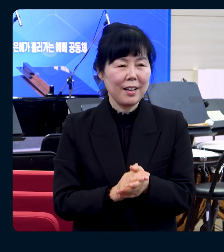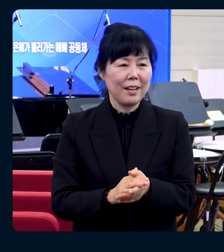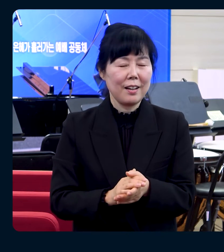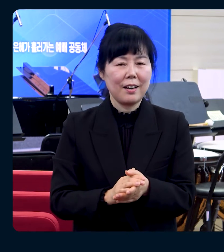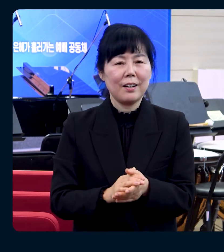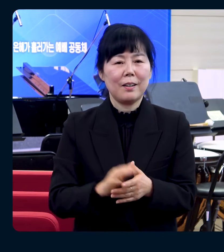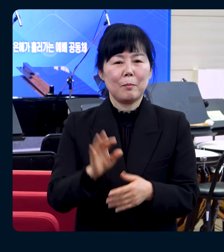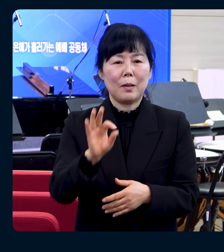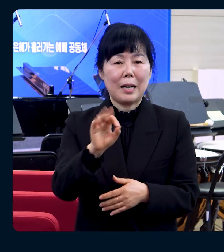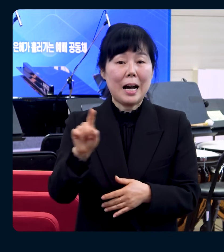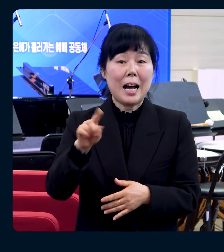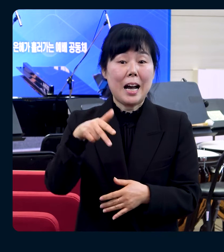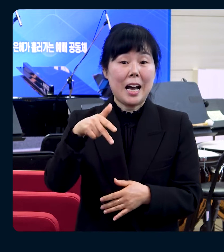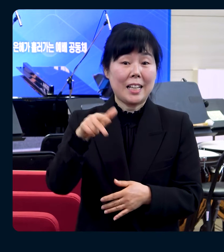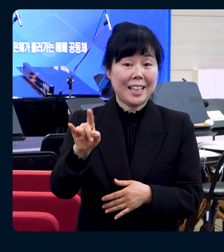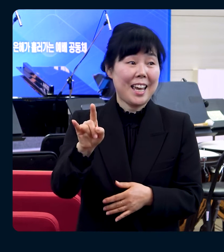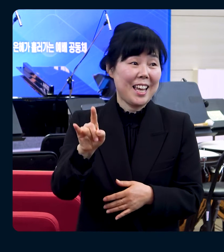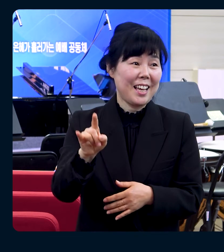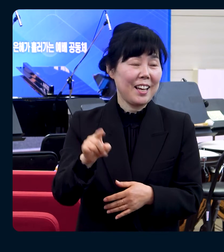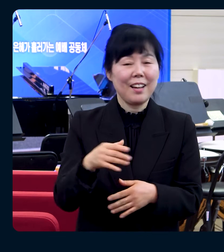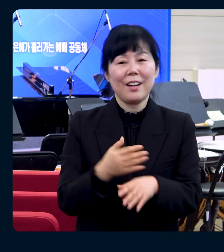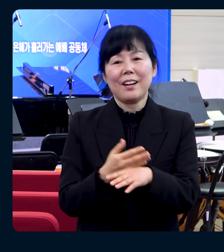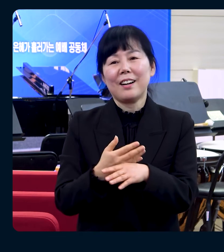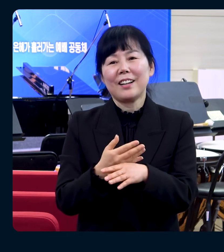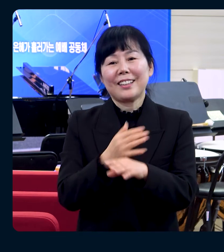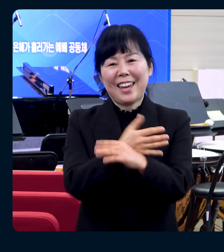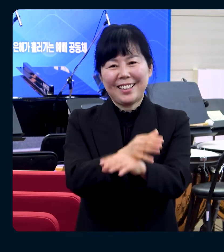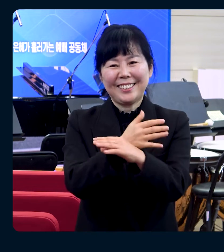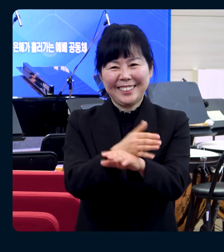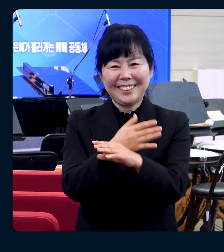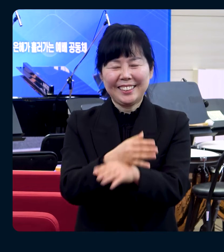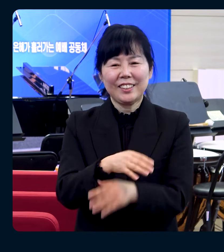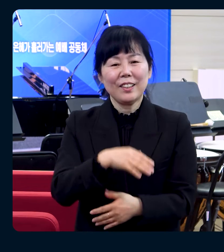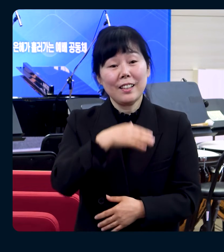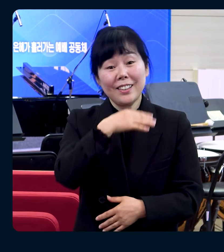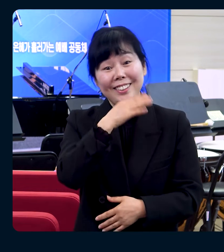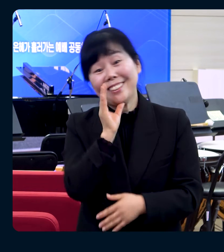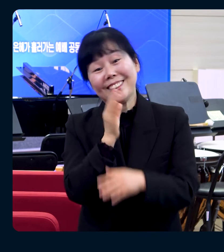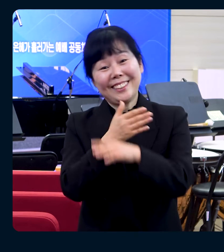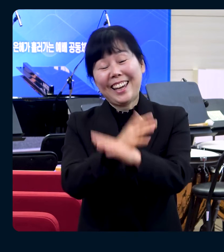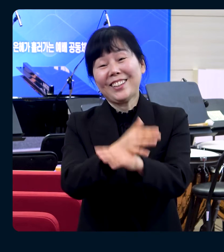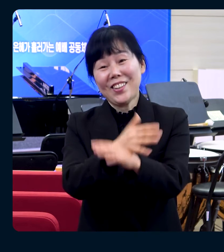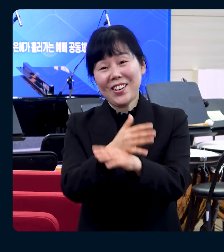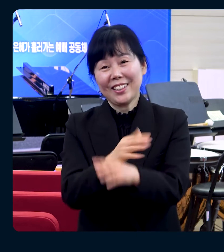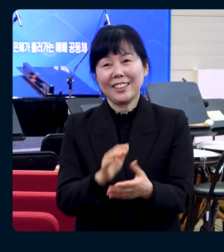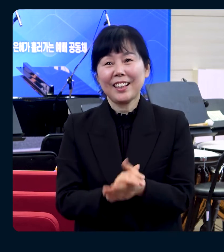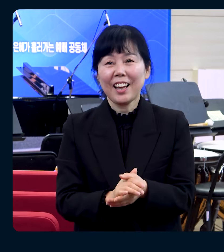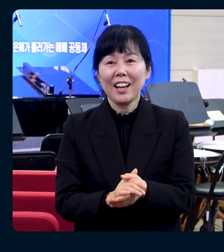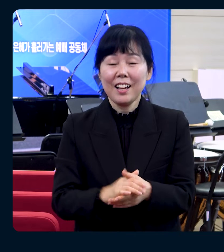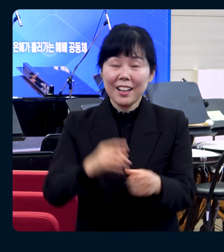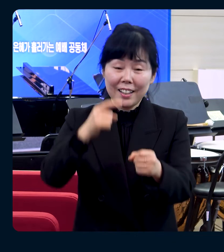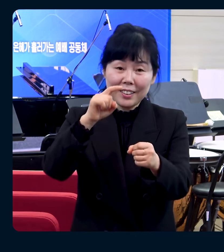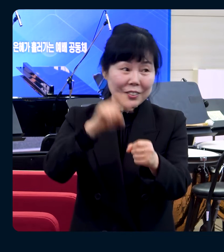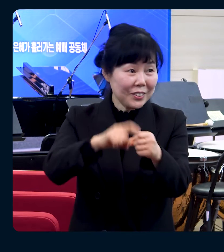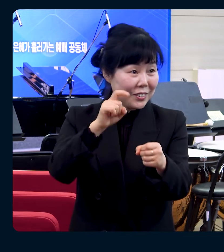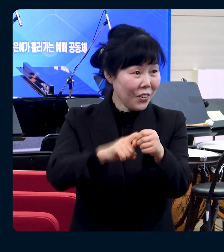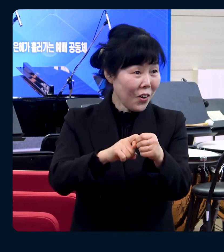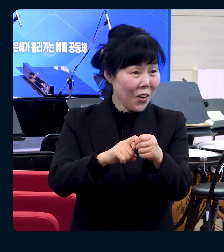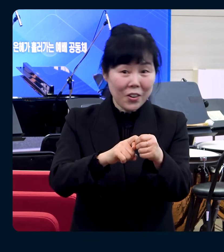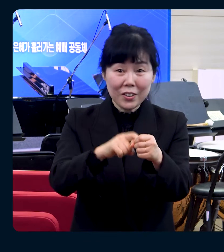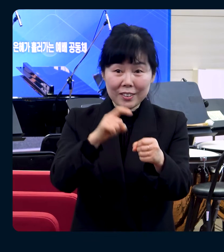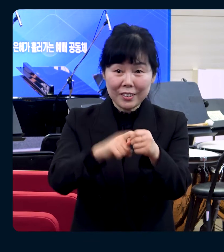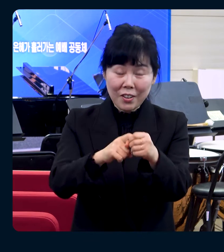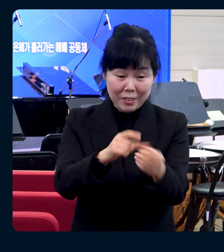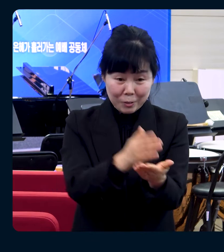아재 개그지만 떡 중에서 제일 맛있는 떡은 무엇입니까? 예, 웬떡이죠,